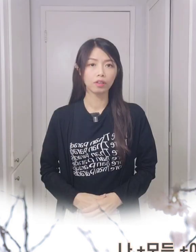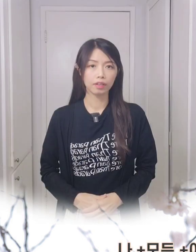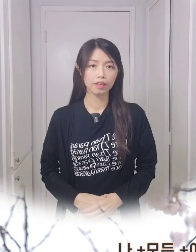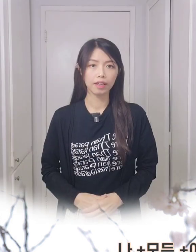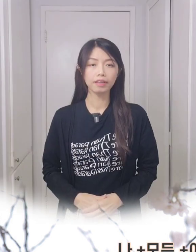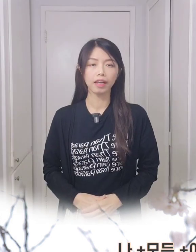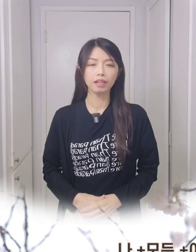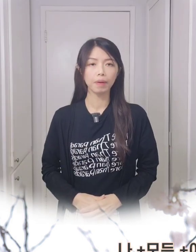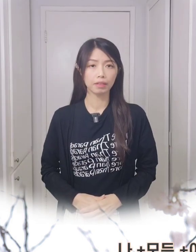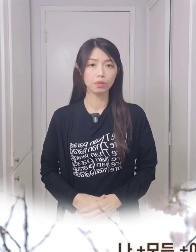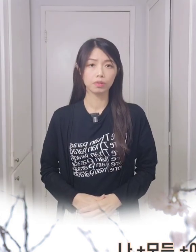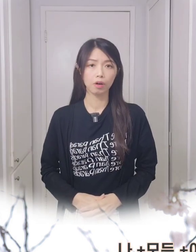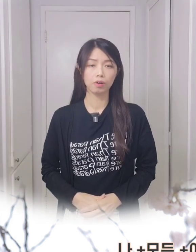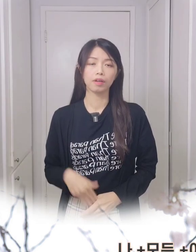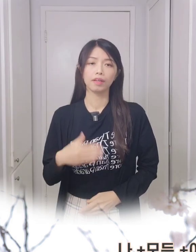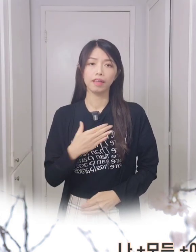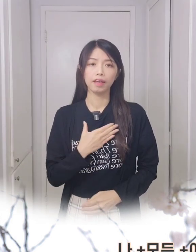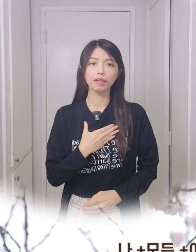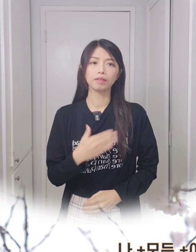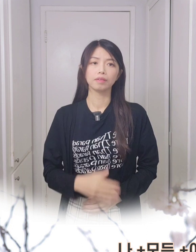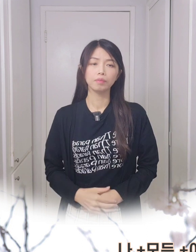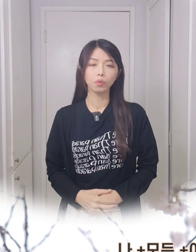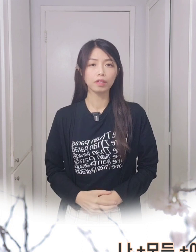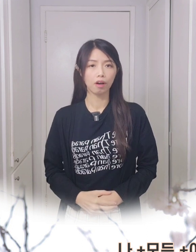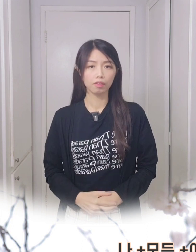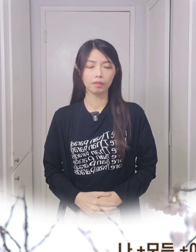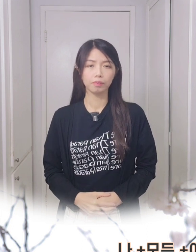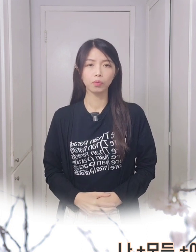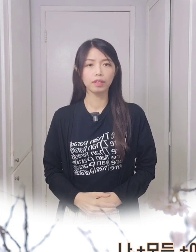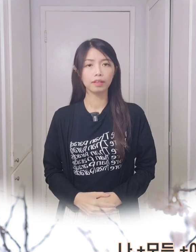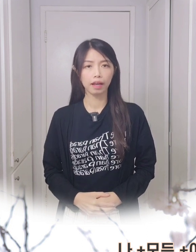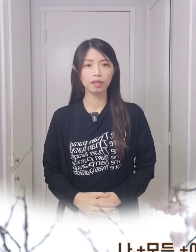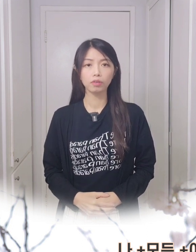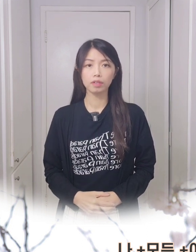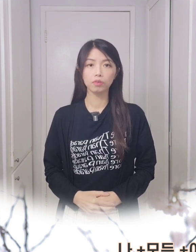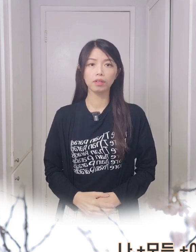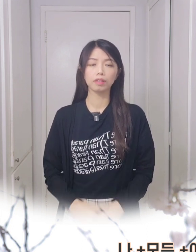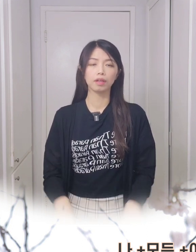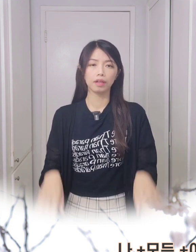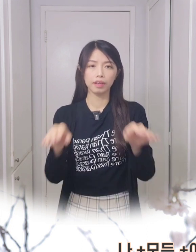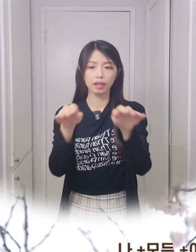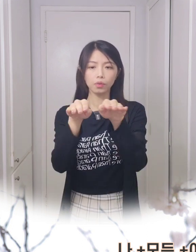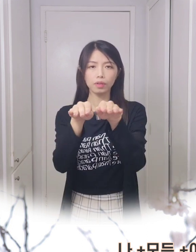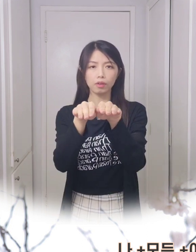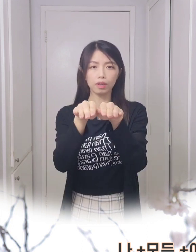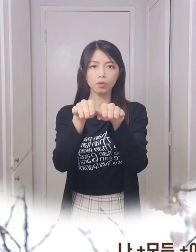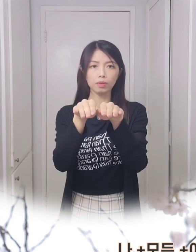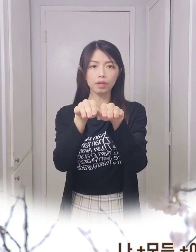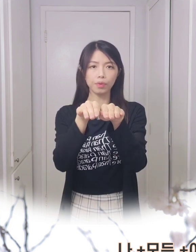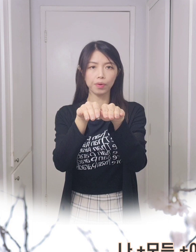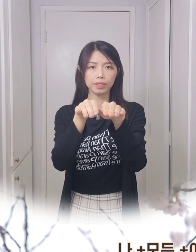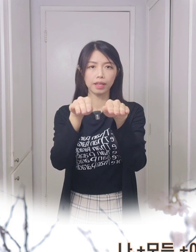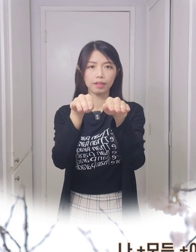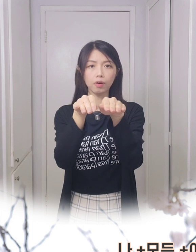모든 것 들이니 나를 받으소서 내 모든 것 모든 다 이런 뜻의 수어는 양손을 이렇게